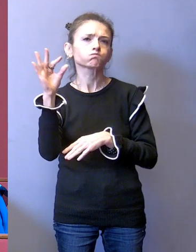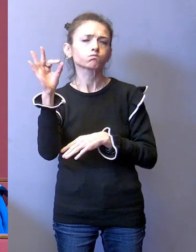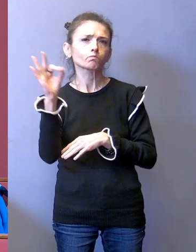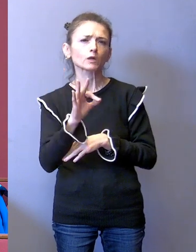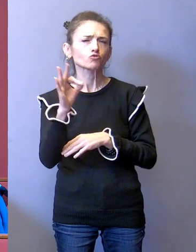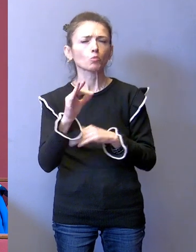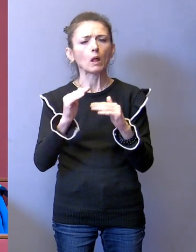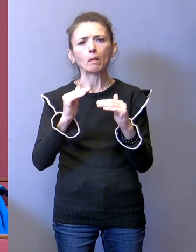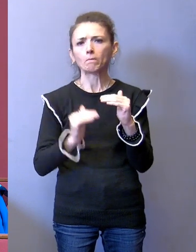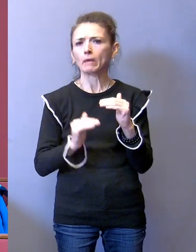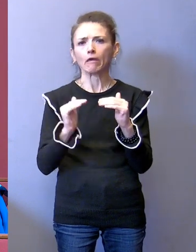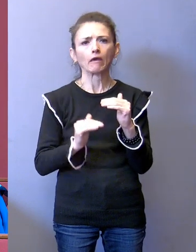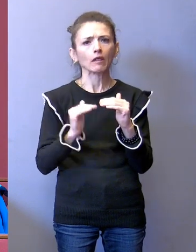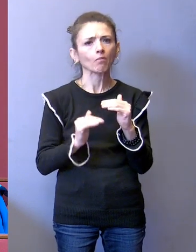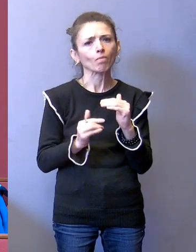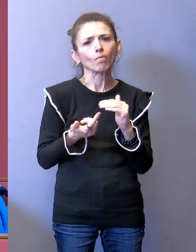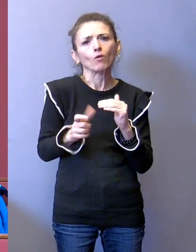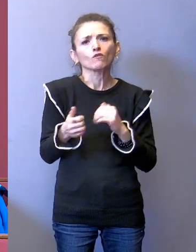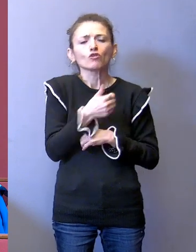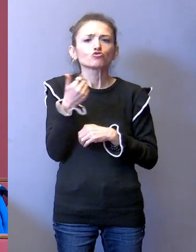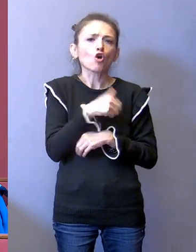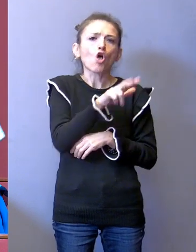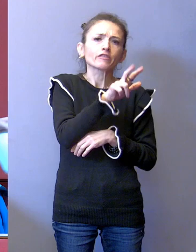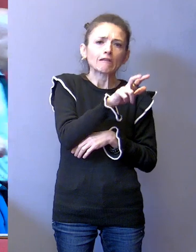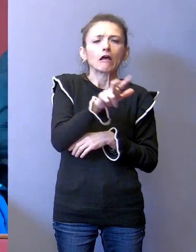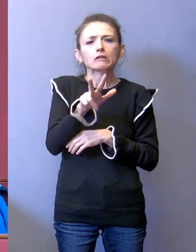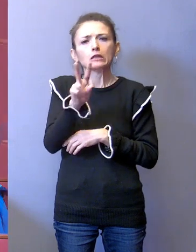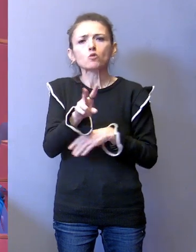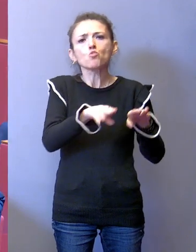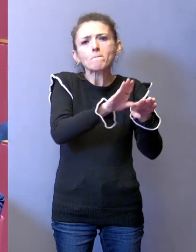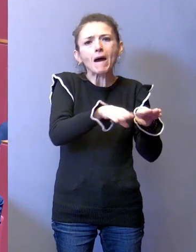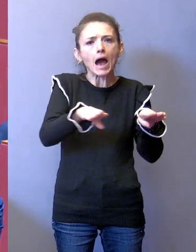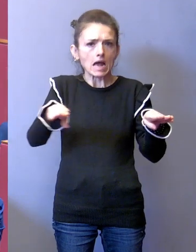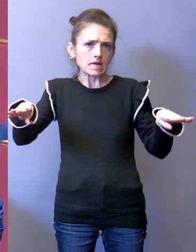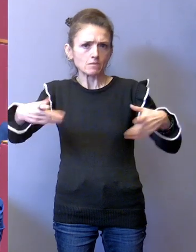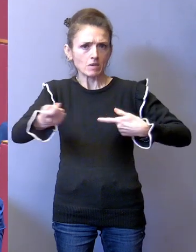minimale visto che ci sono soltanto 30 32 banchi Grazie